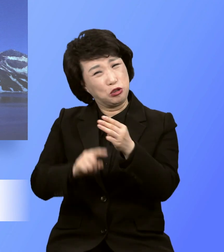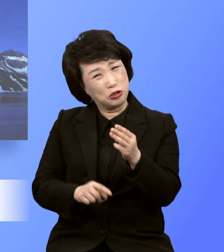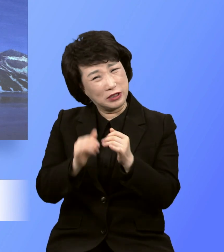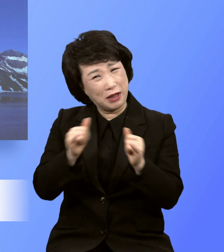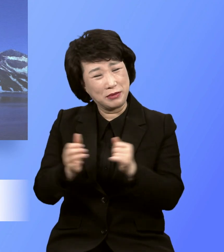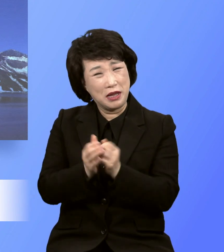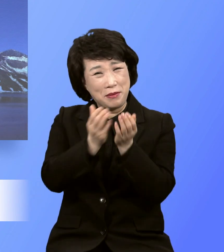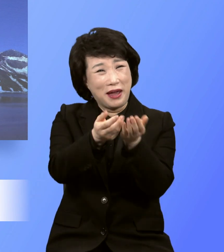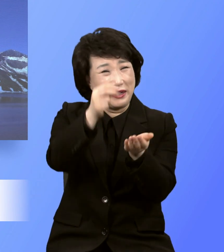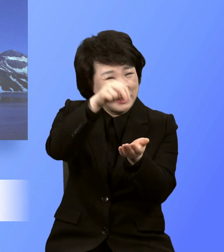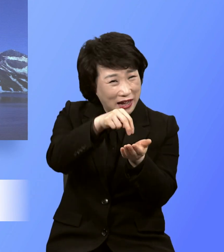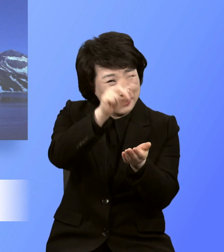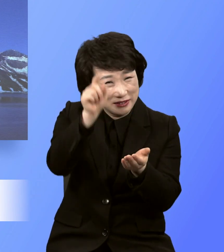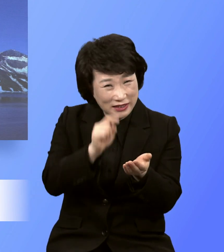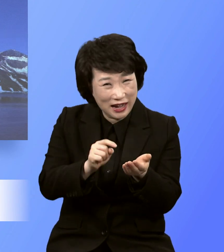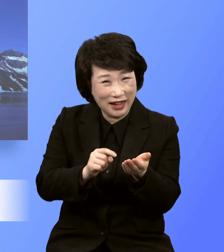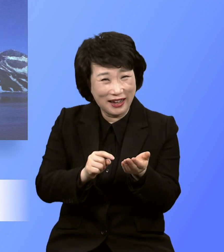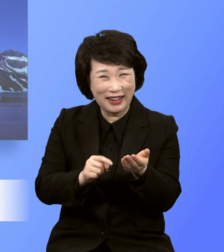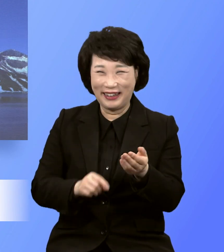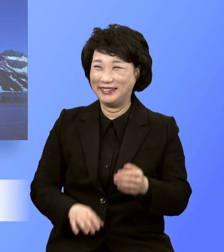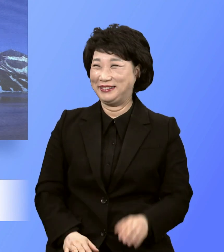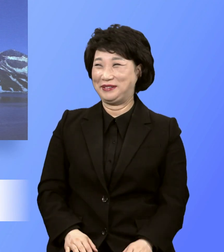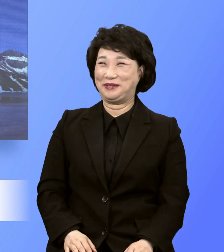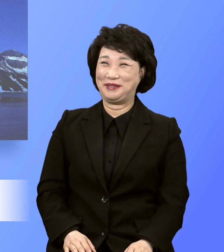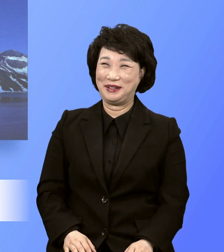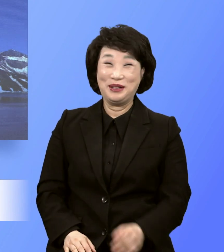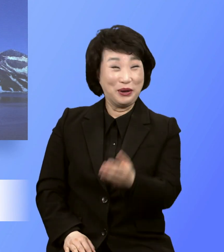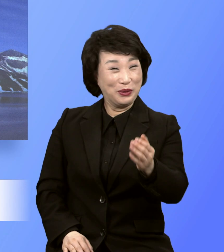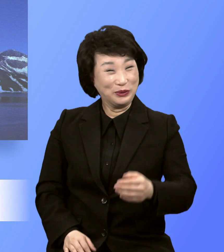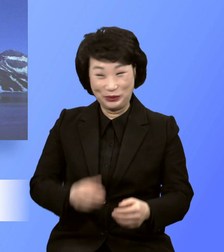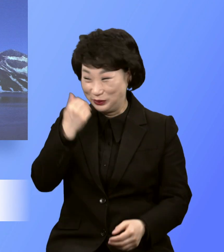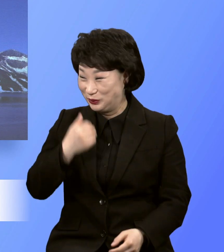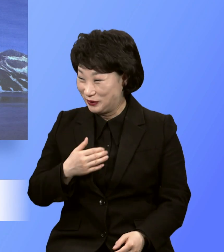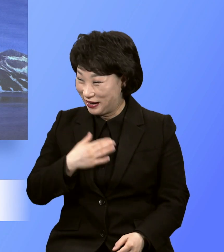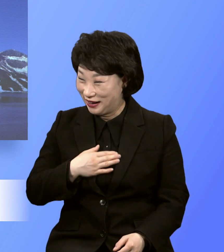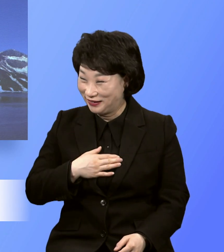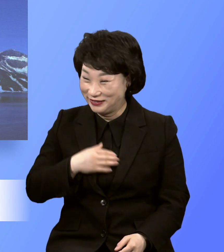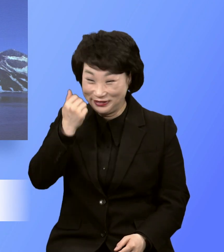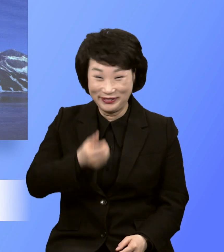윤서방은 들어올지 모르지. 그걸 누가 알아 그걸?